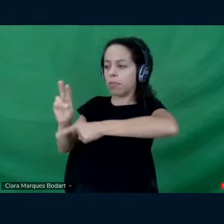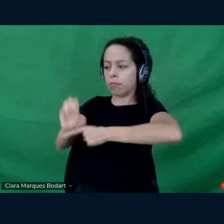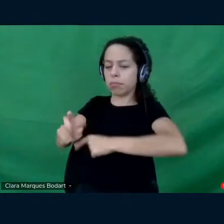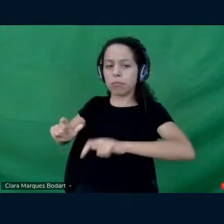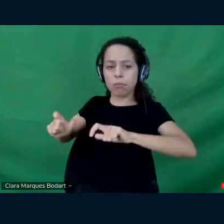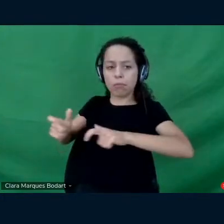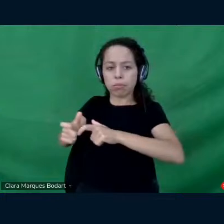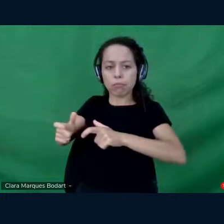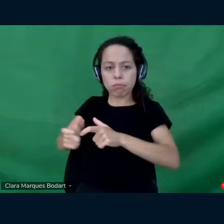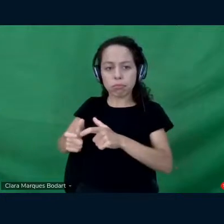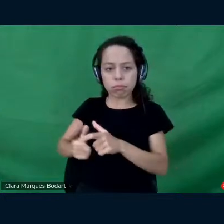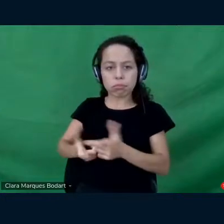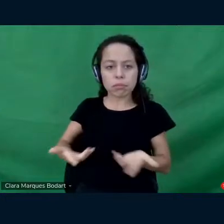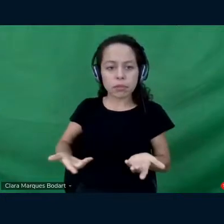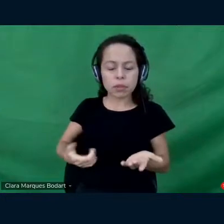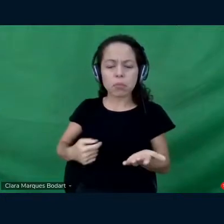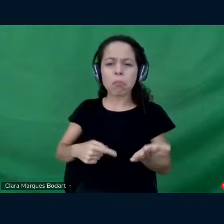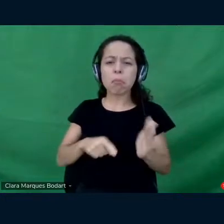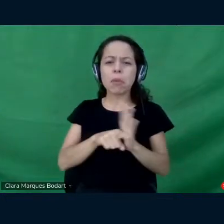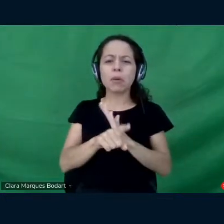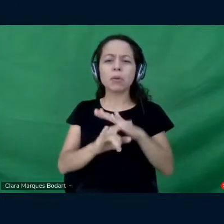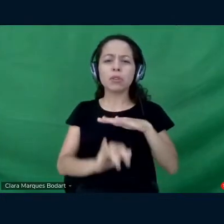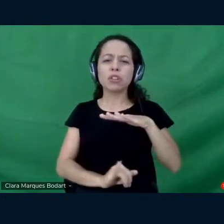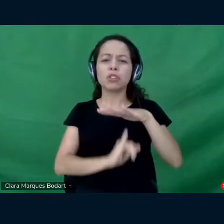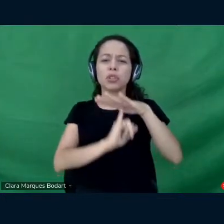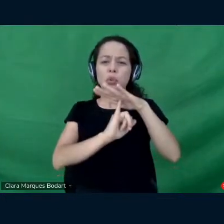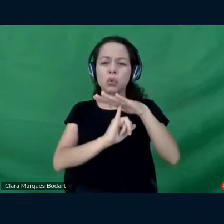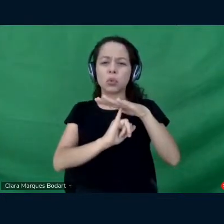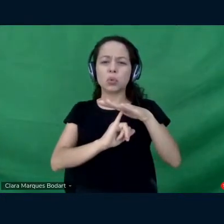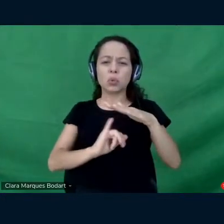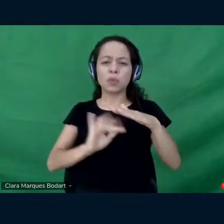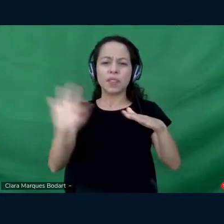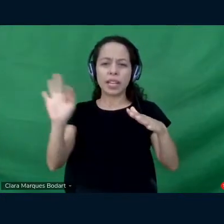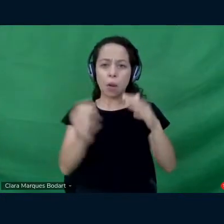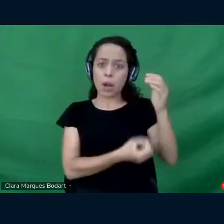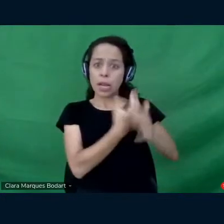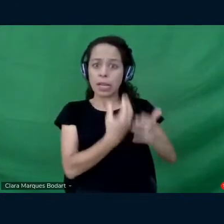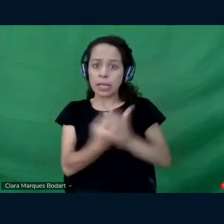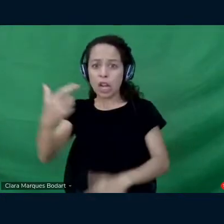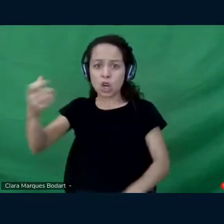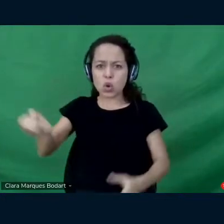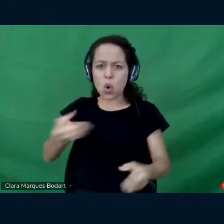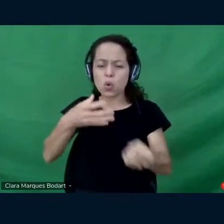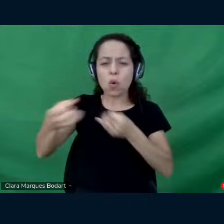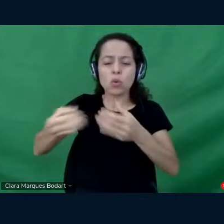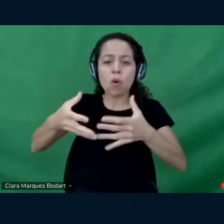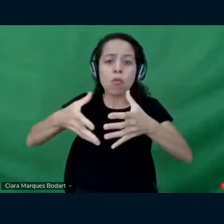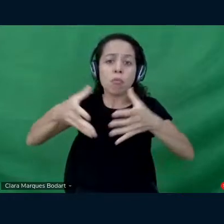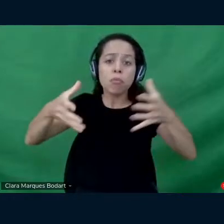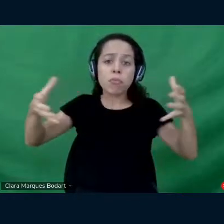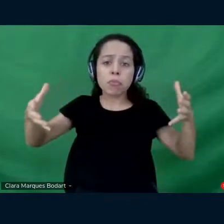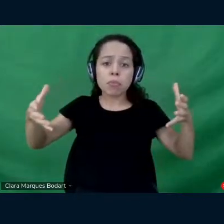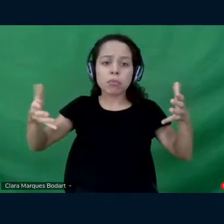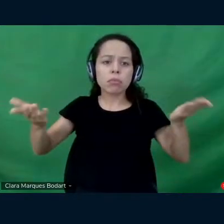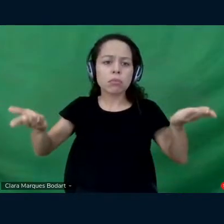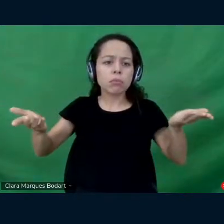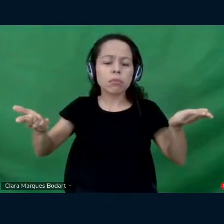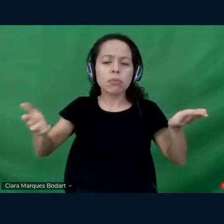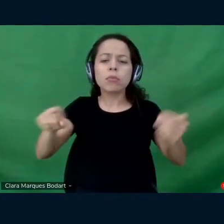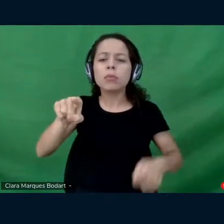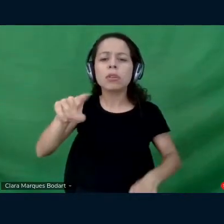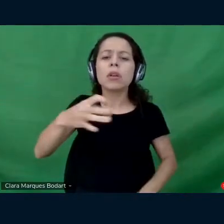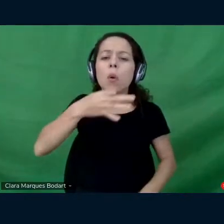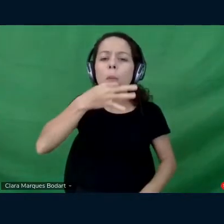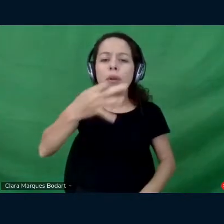sua opinião sobre a expansão? Se me permite, professor, eu vou colocar as quatro questões que estão aqui no chat, né? E